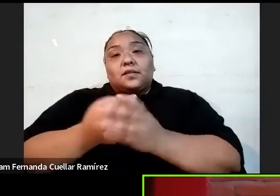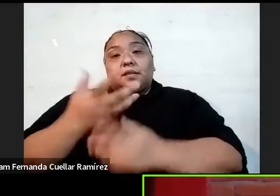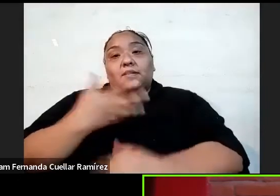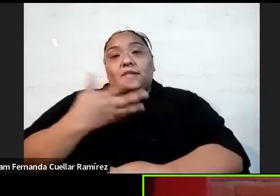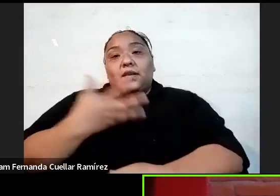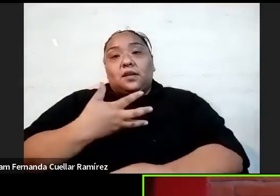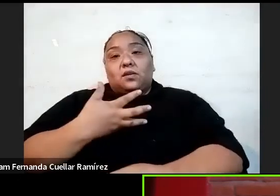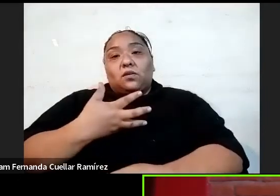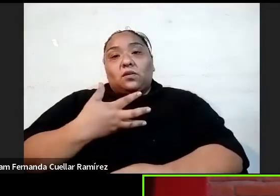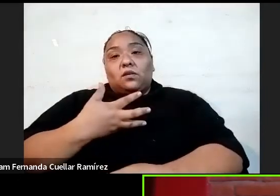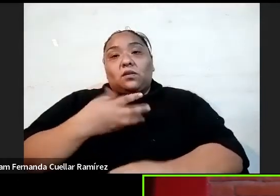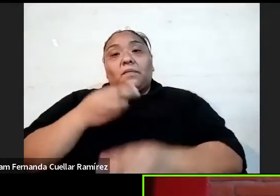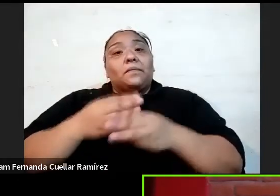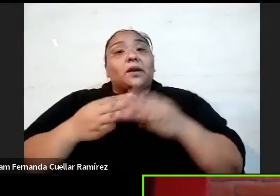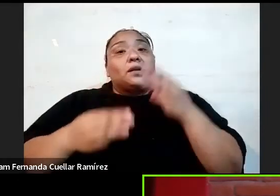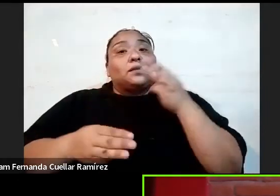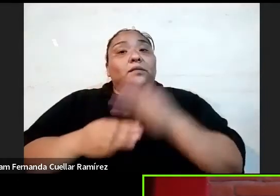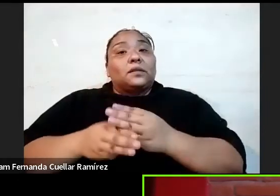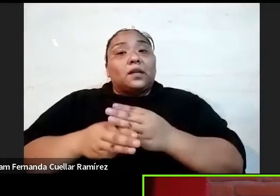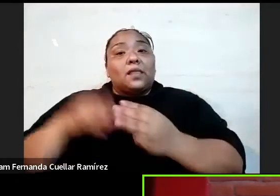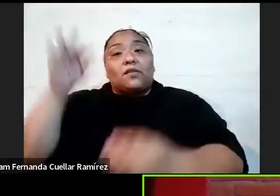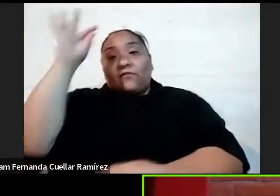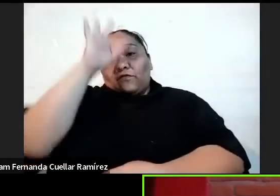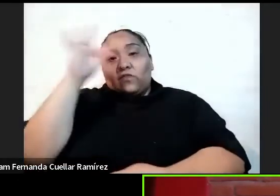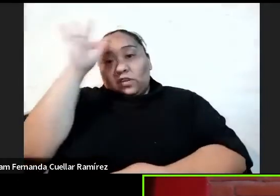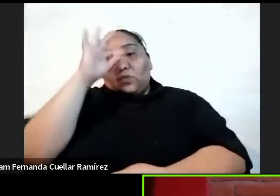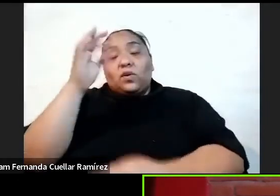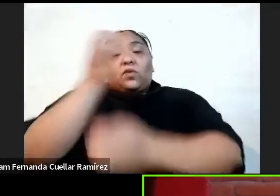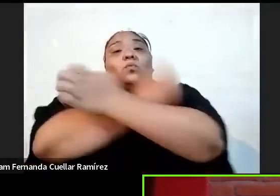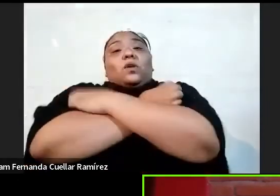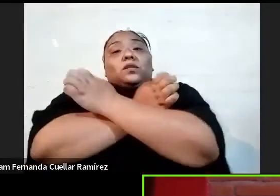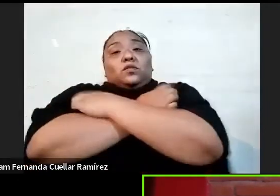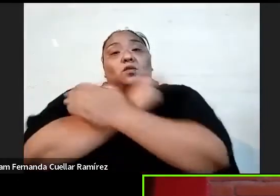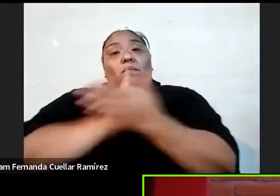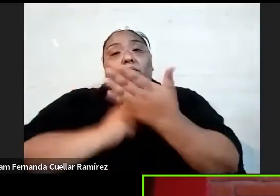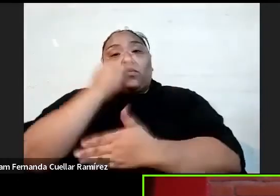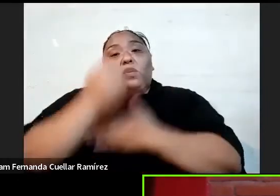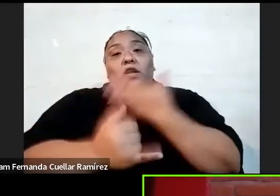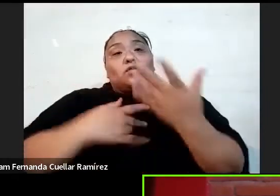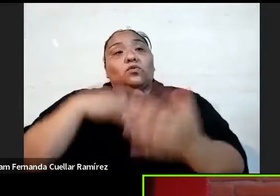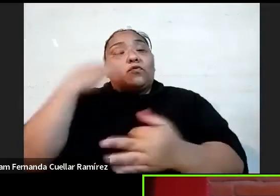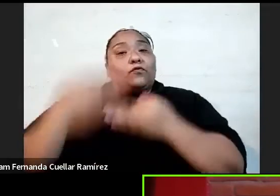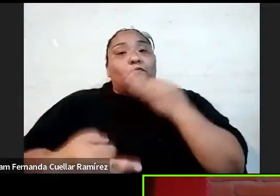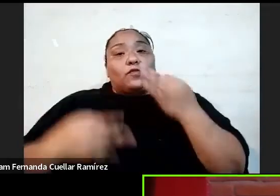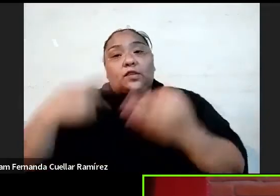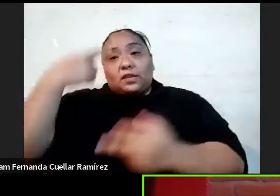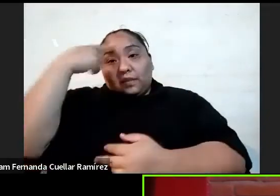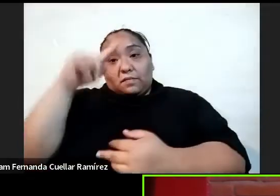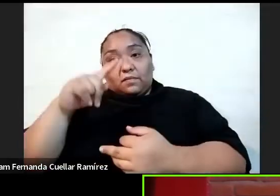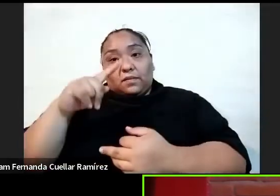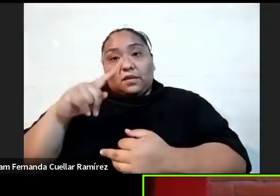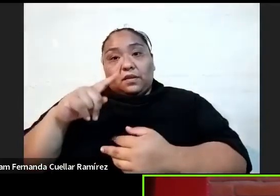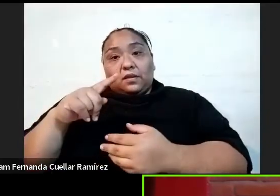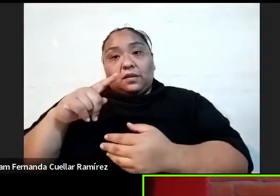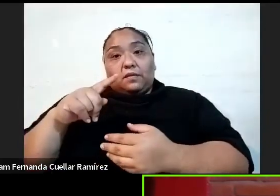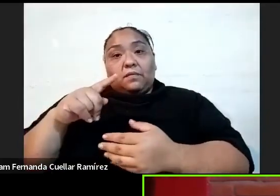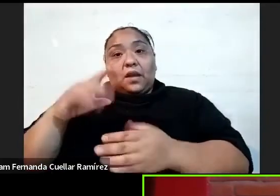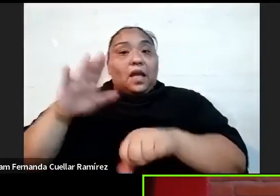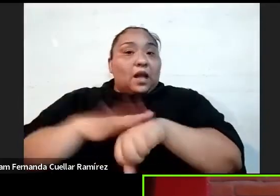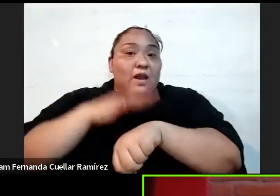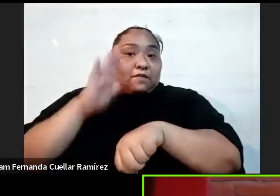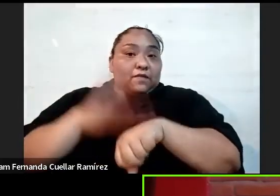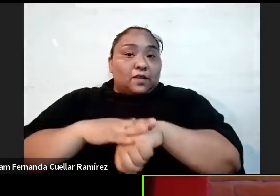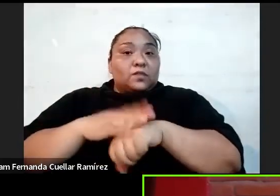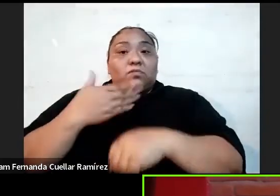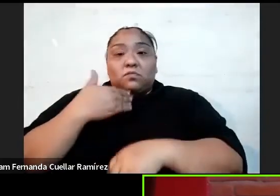en la materia esta que te contaba de filosofía de la educación, tuvimos un proyecto final como para certificar la materia en cuanto a